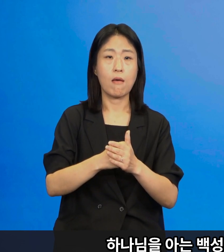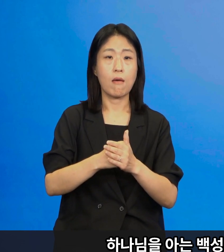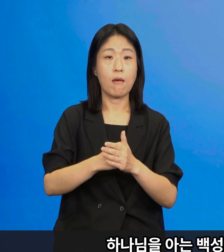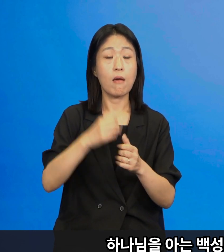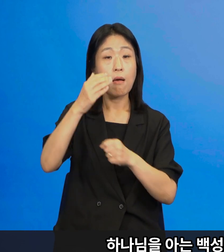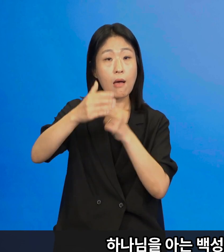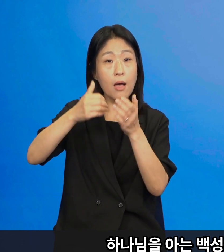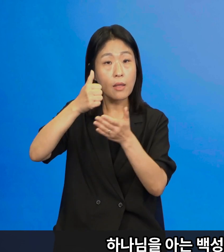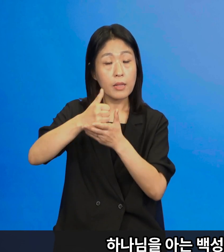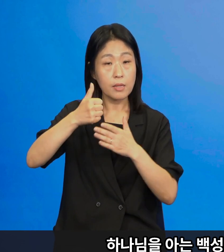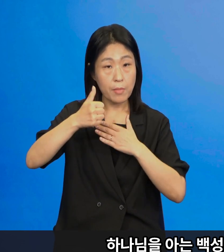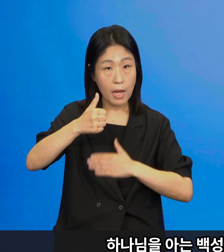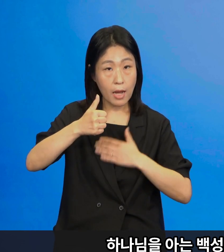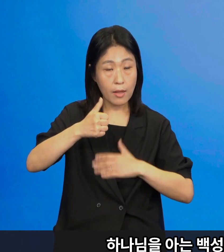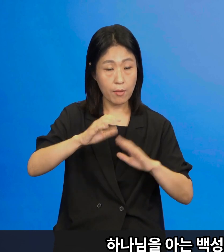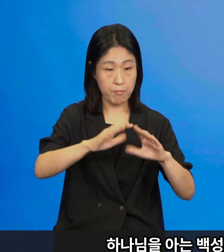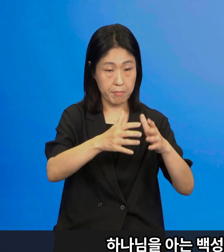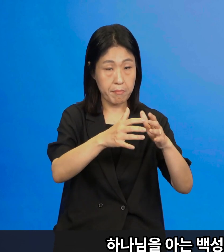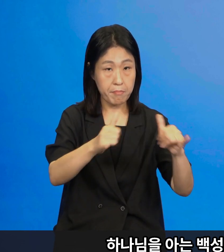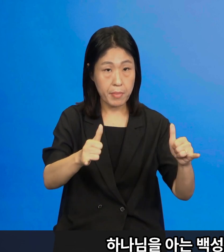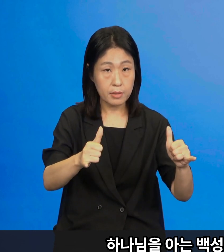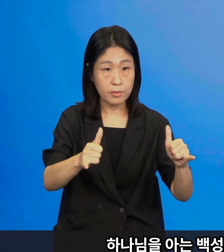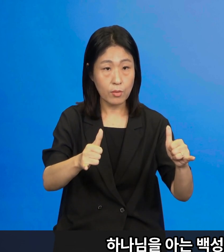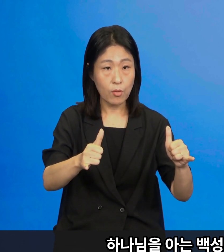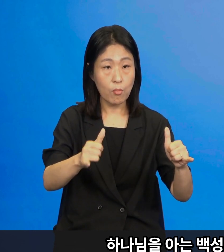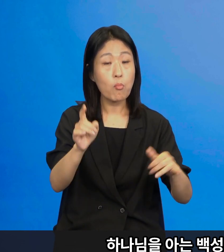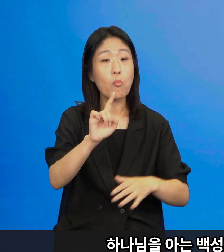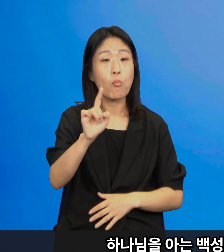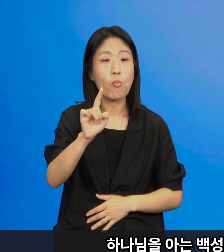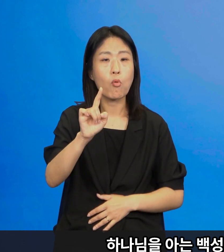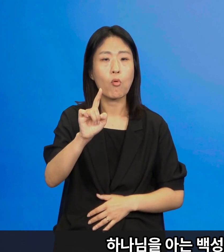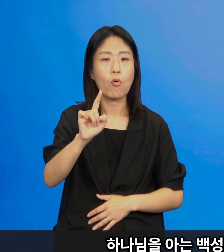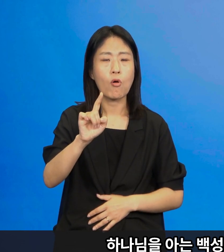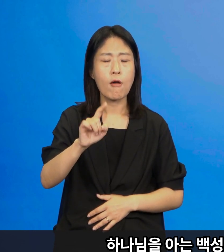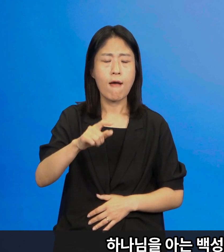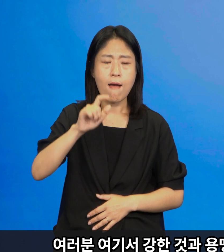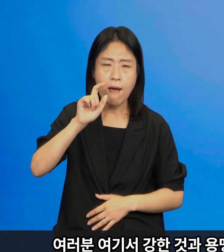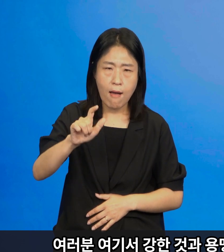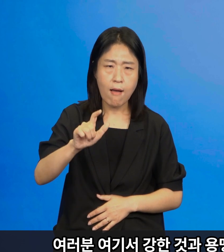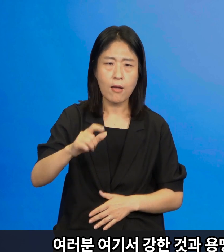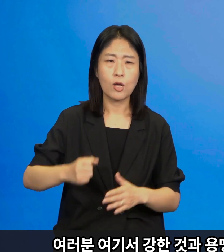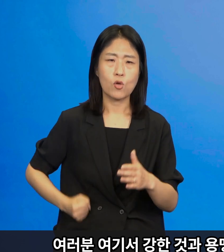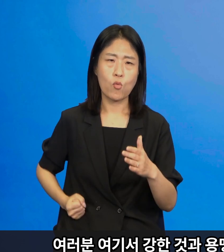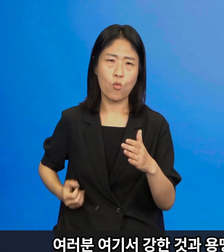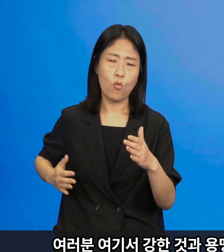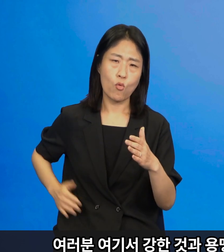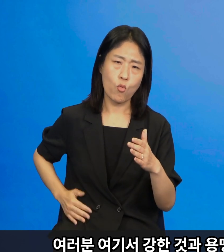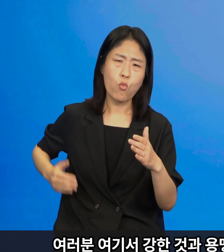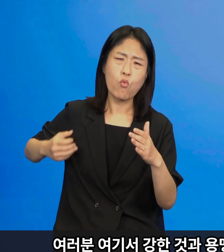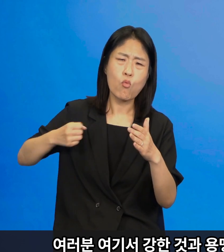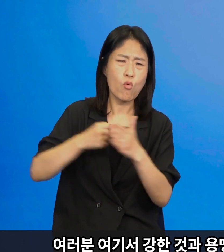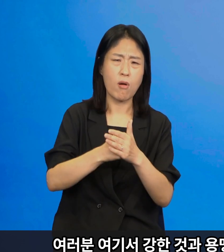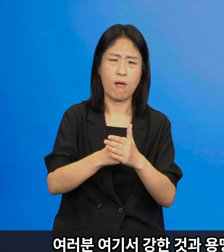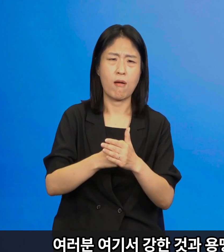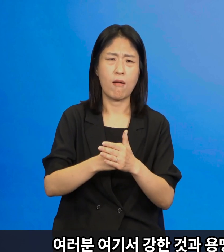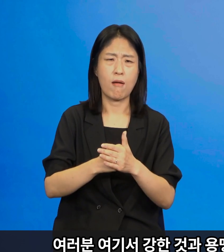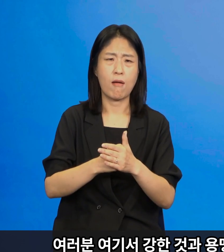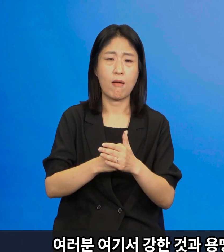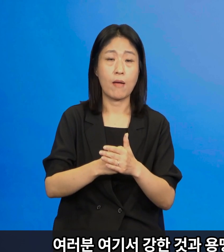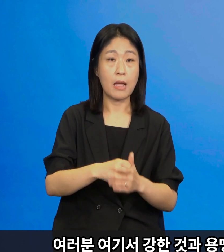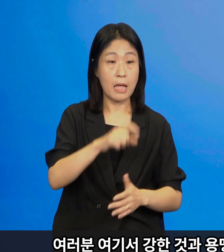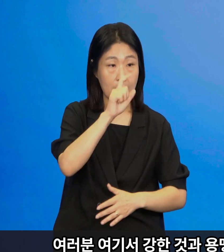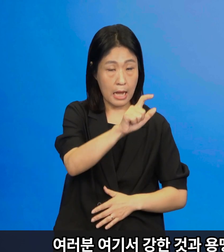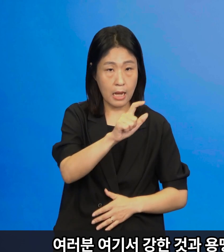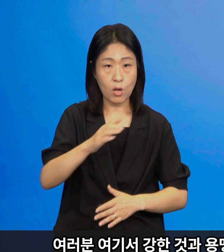하나님을 아는 백성은 강하고 용맹을 떨친다. 여러분, 여기서 강한 것과 용맹한